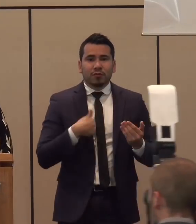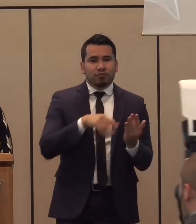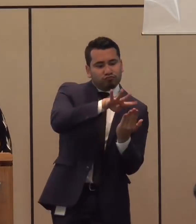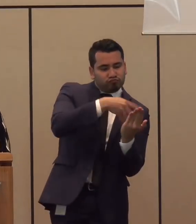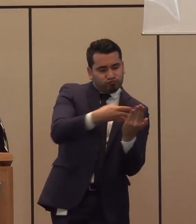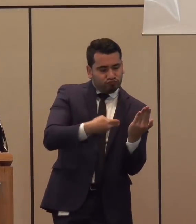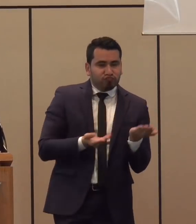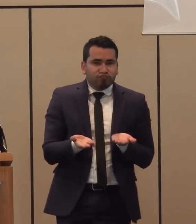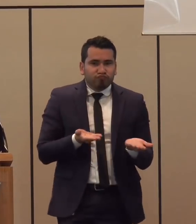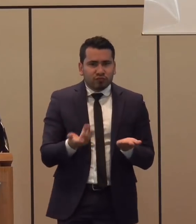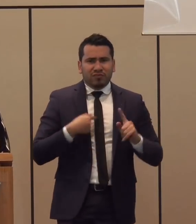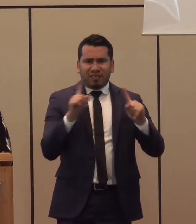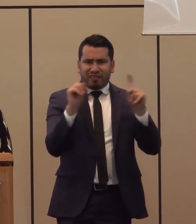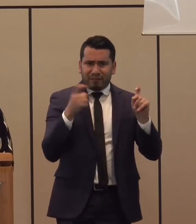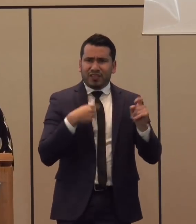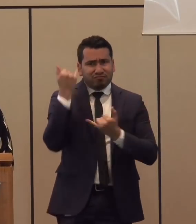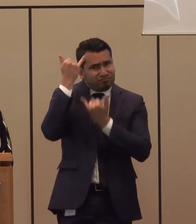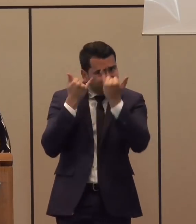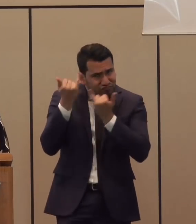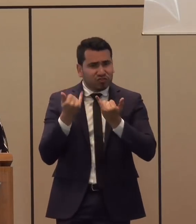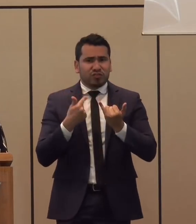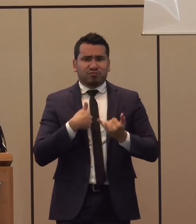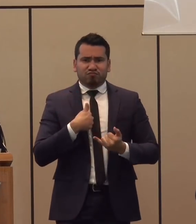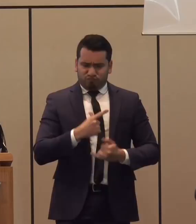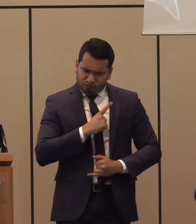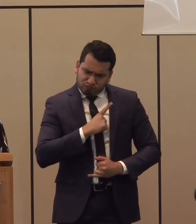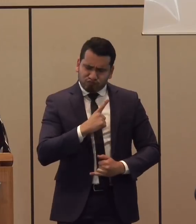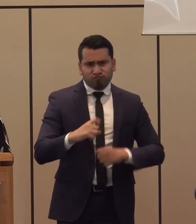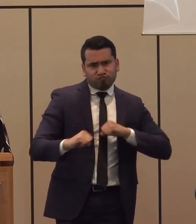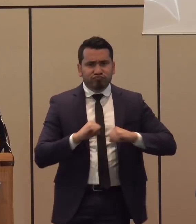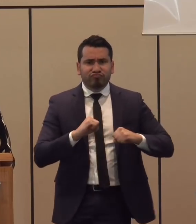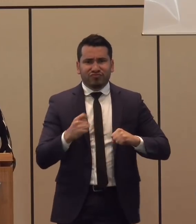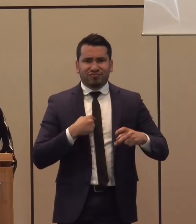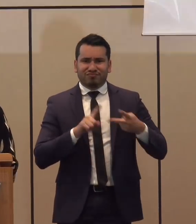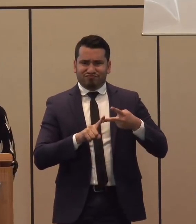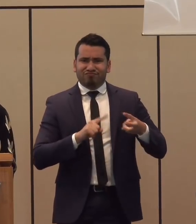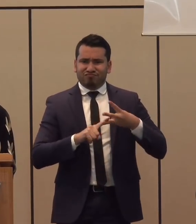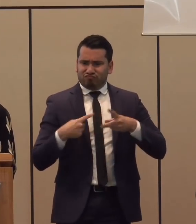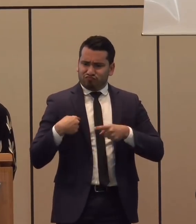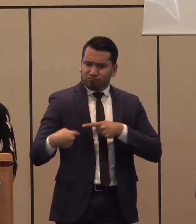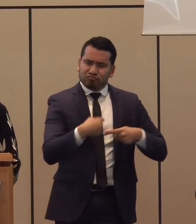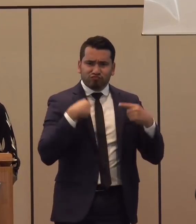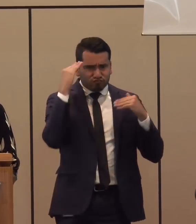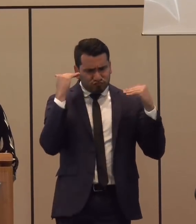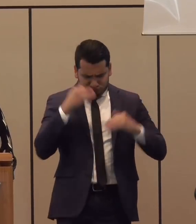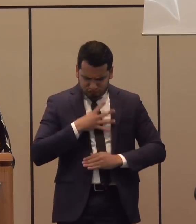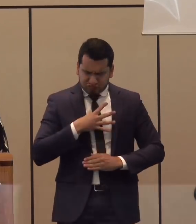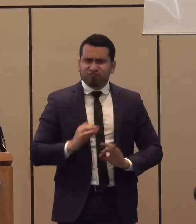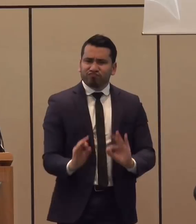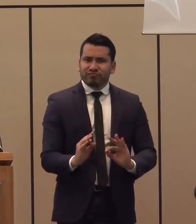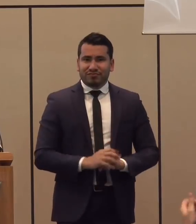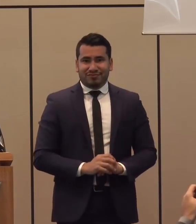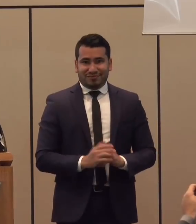emprendimiento competitividad y productividad y en turismo que es nuestro